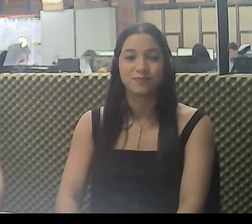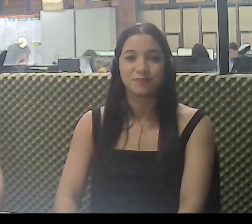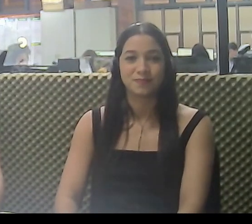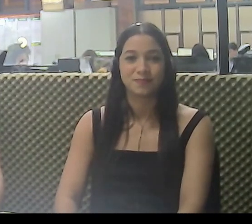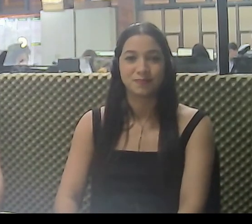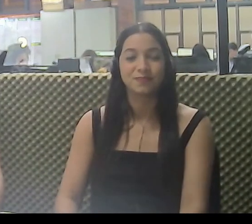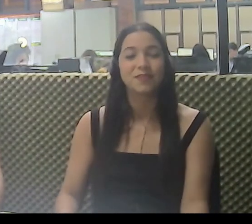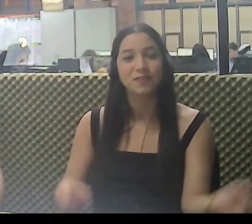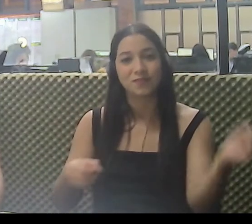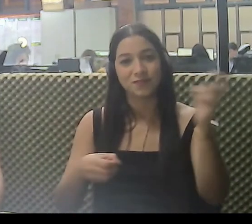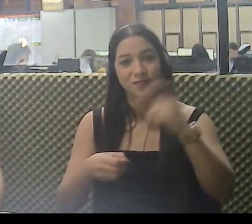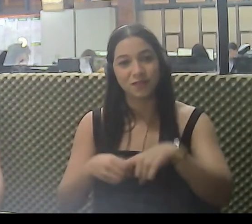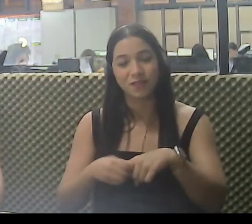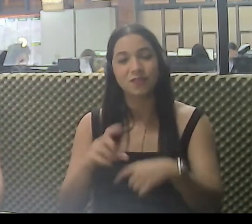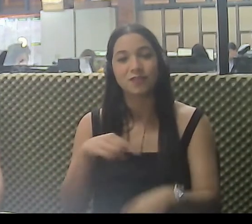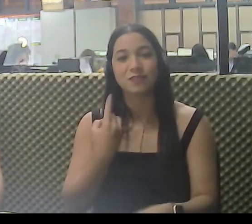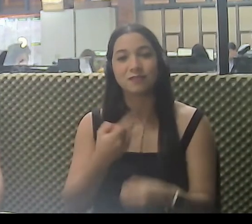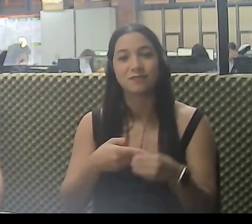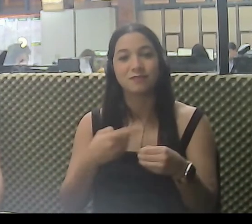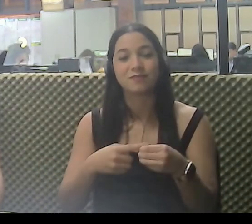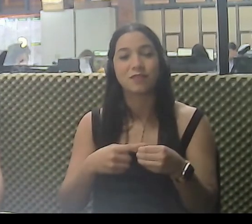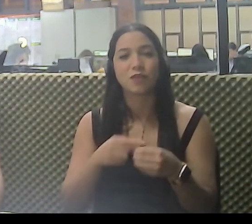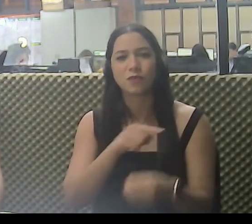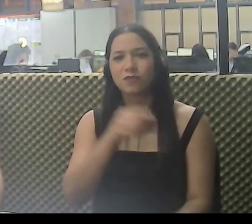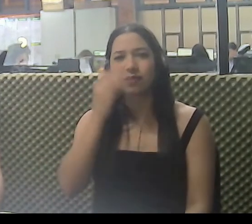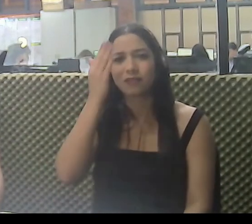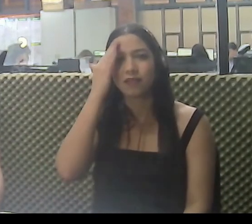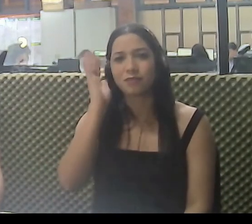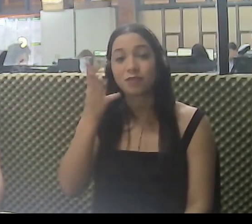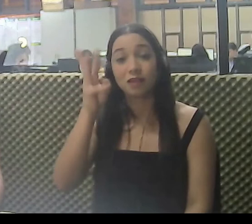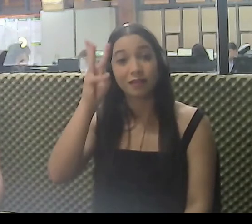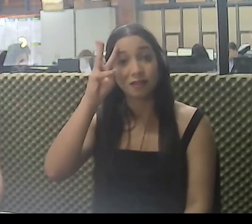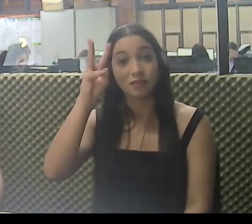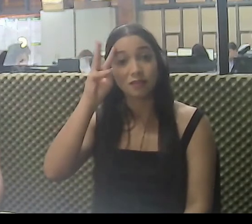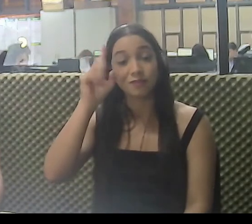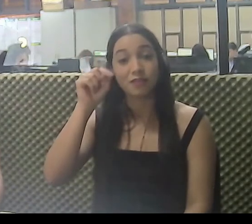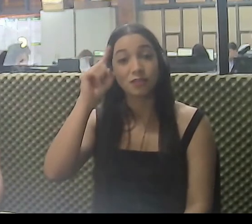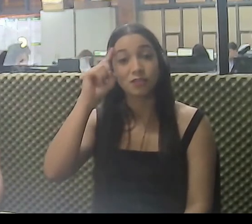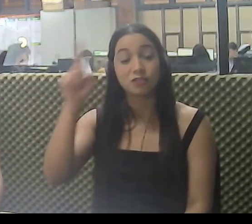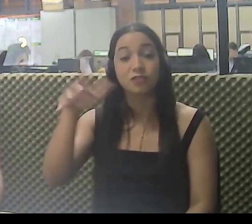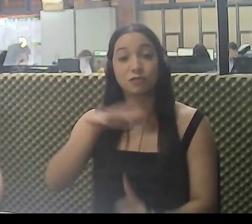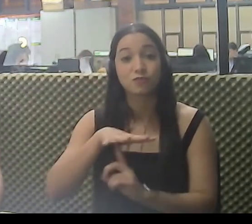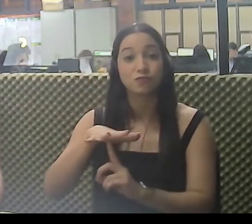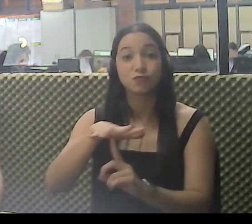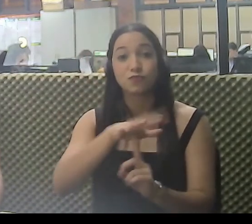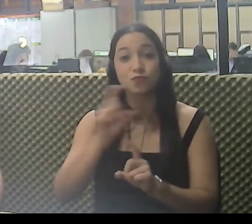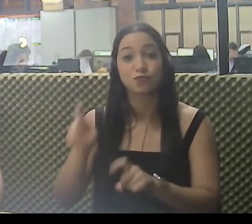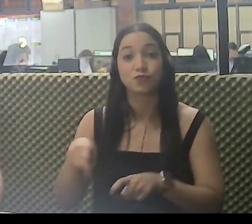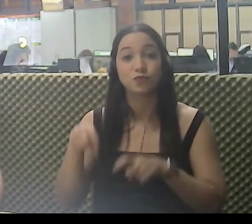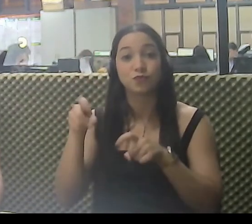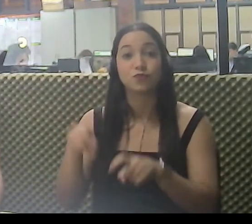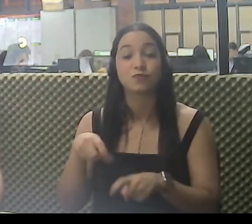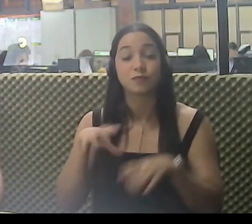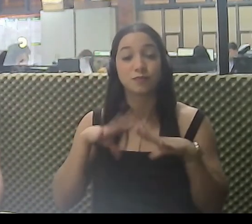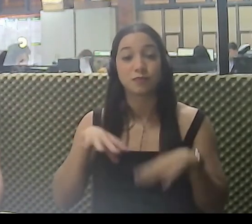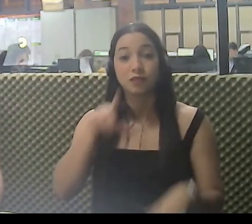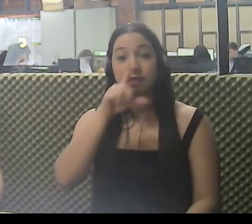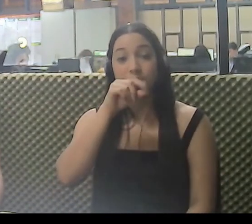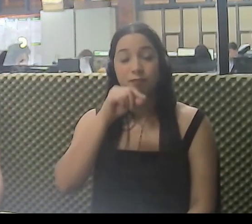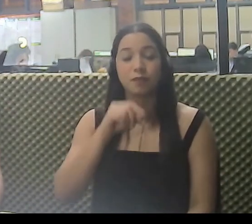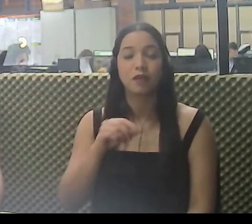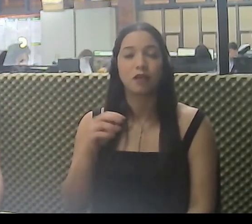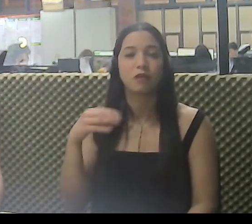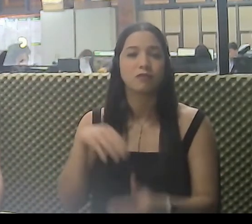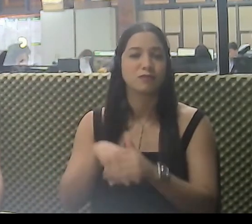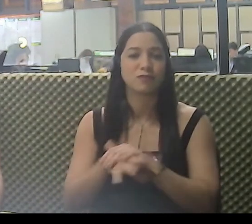Notícias. De volta com a Rádio Nossa Cidade, e como você já sabe, terça-feira é dia de feira Novo Agro no Parque do Sabiá.